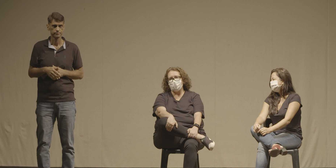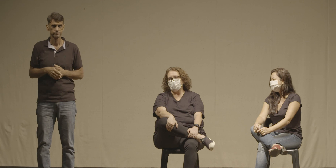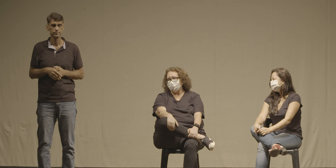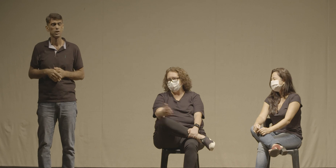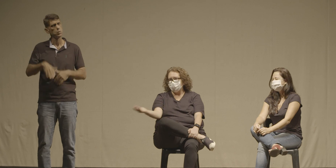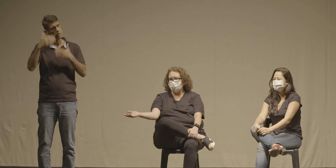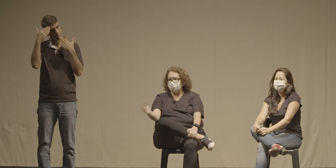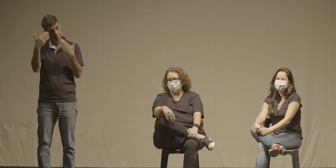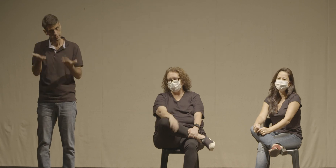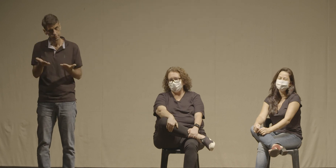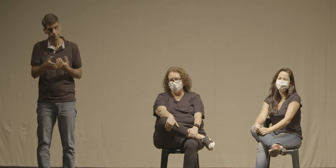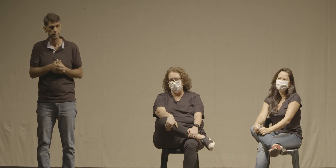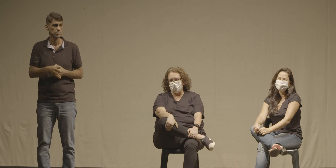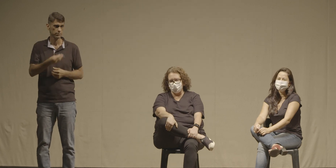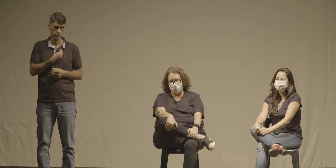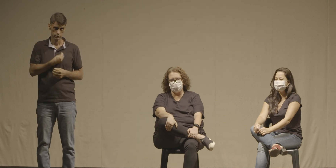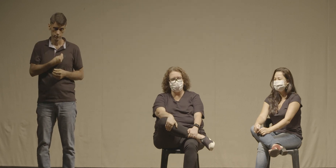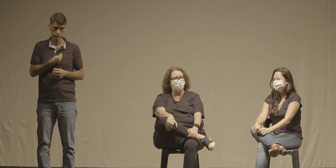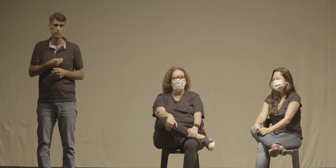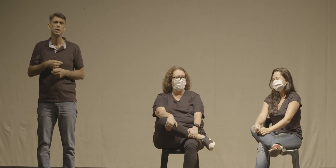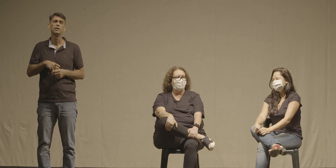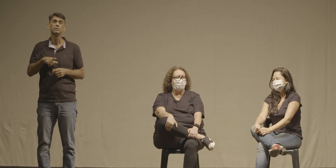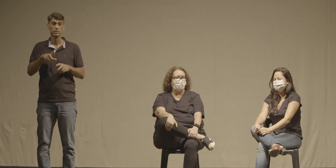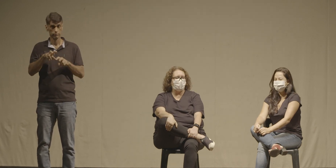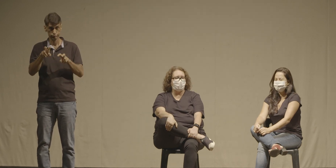eu quero agradecer por vocês estarem aqui com a gente